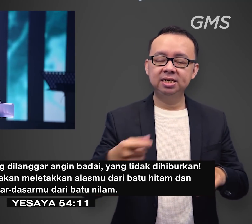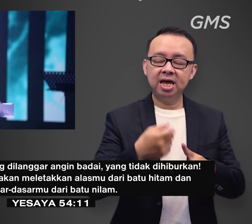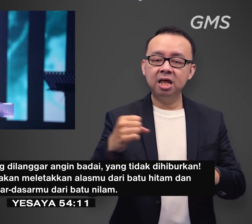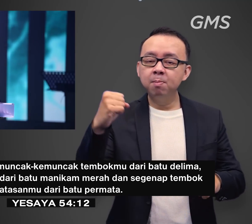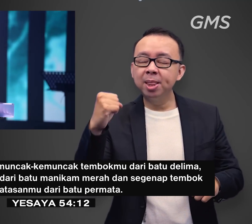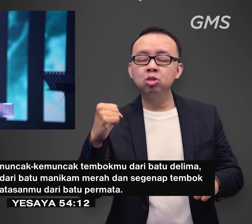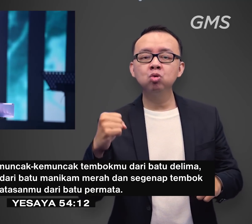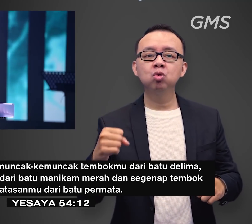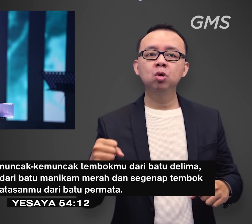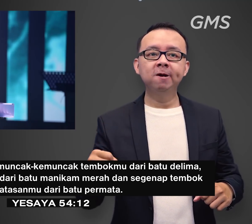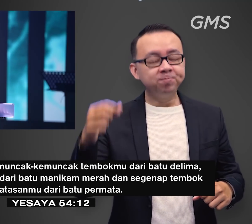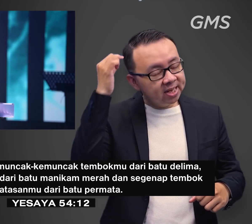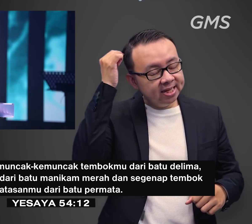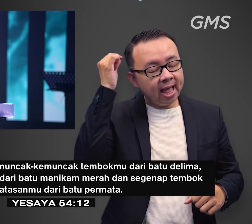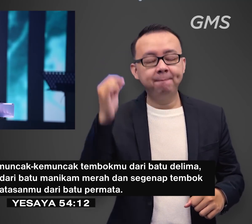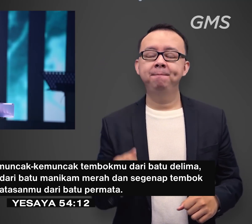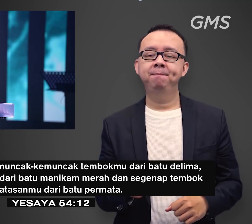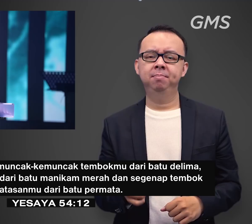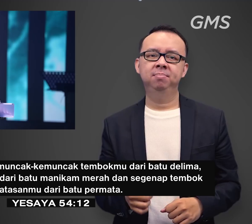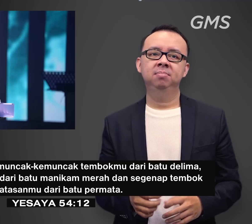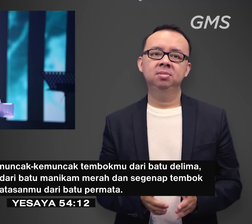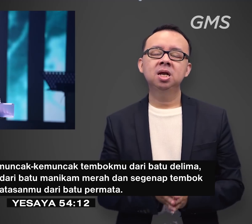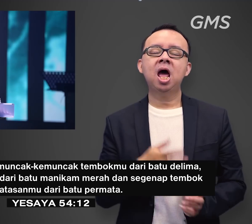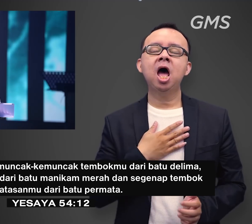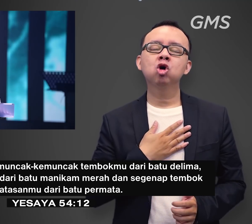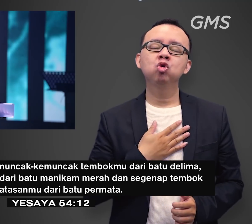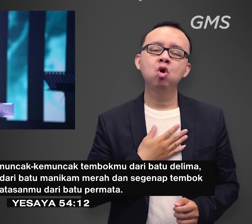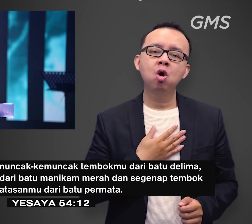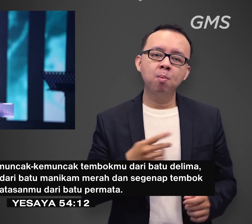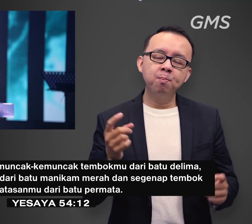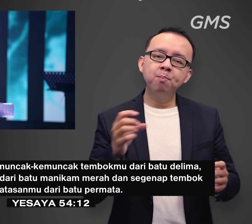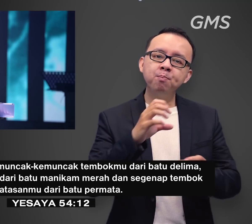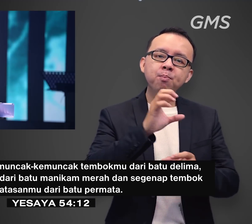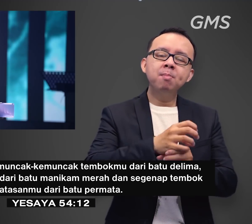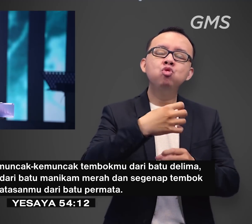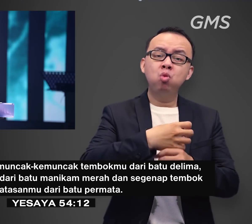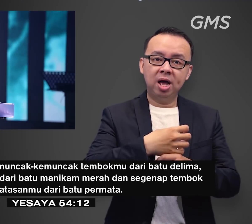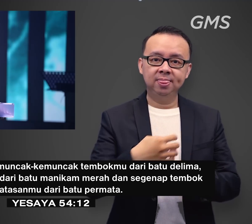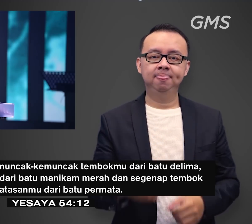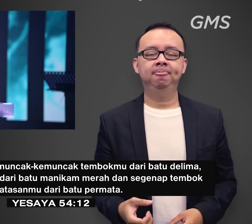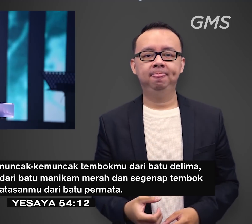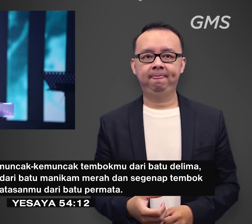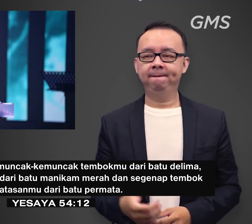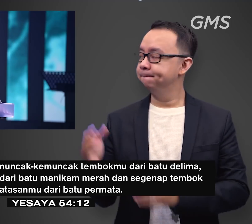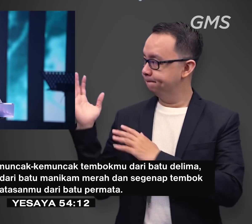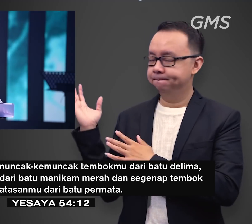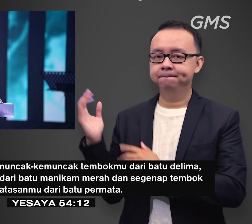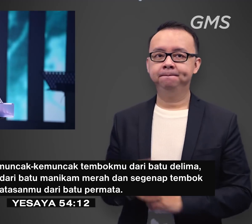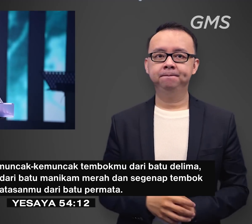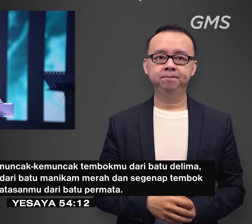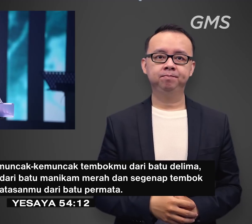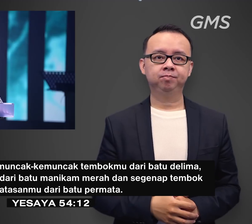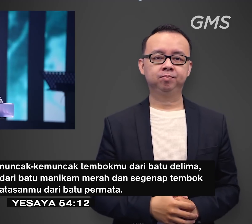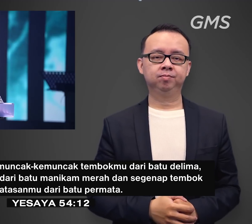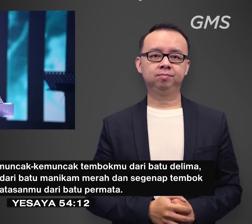batu nilam. Aku akan membuat kemuncak-kemuncak tembokmu dari batu delima. Pintu-pintu gerbangmu dari